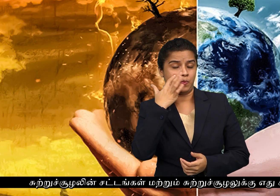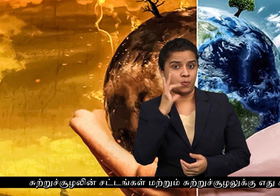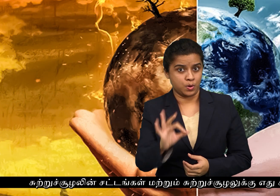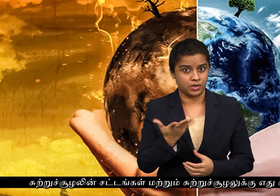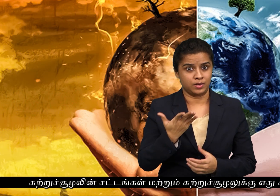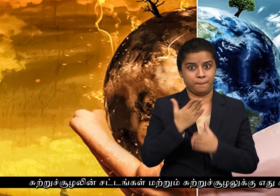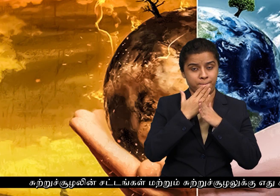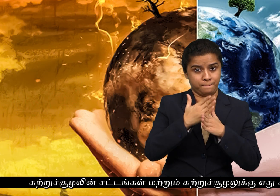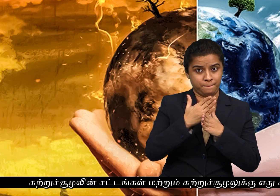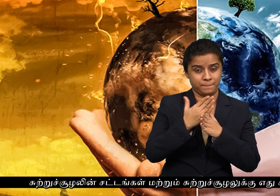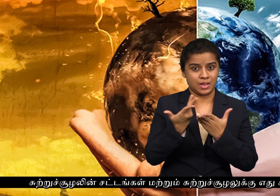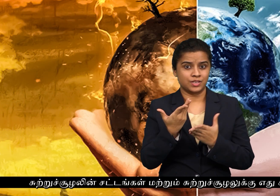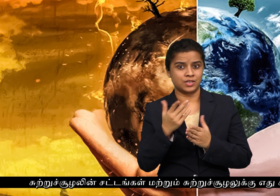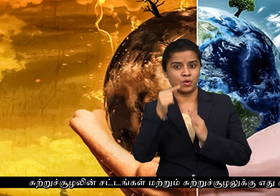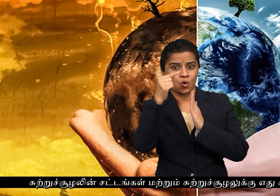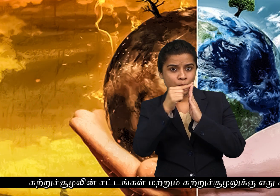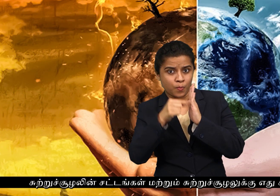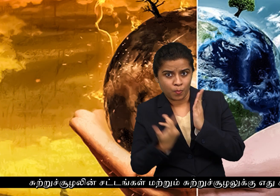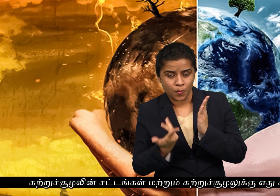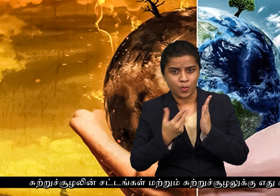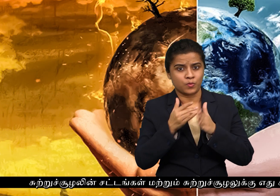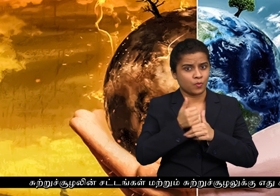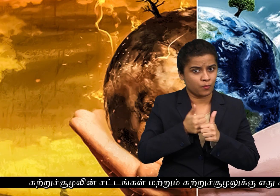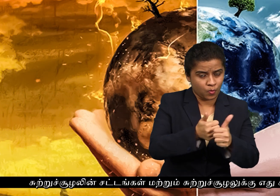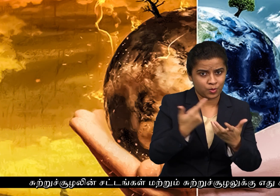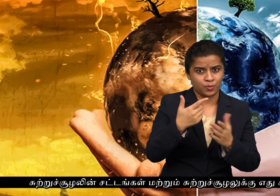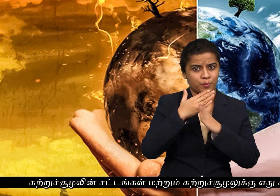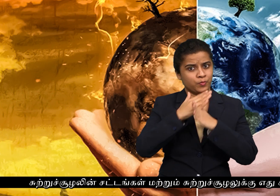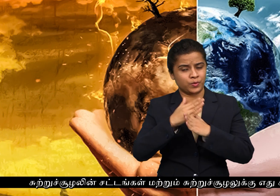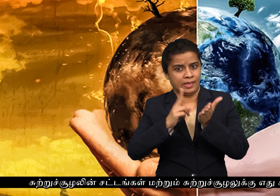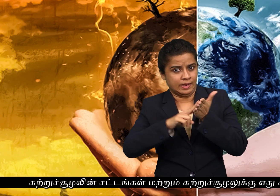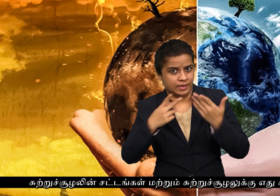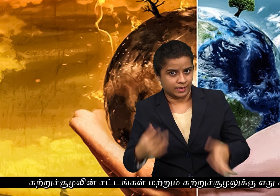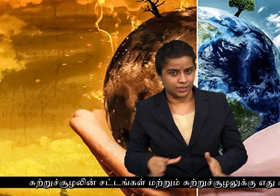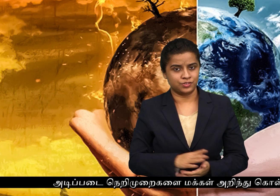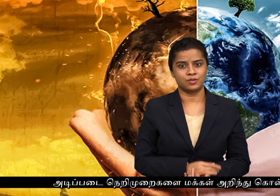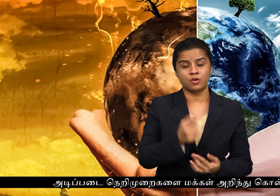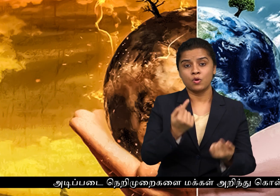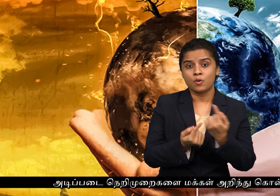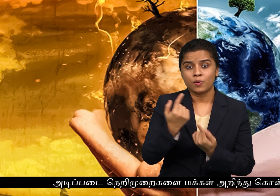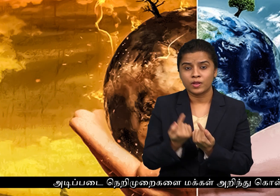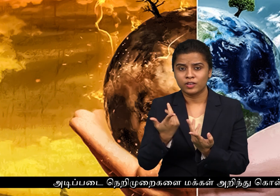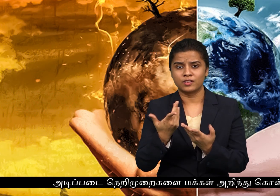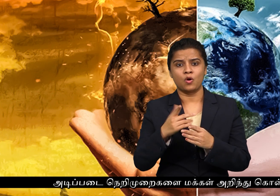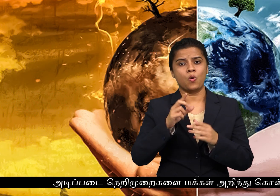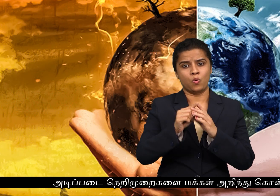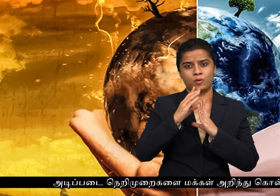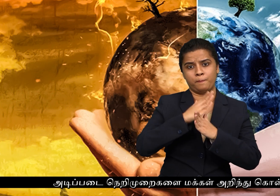சுற்றுச்சூழலின் சட்டங்கள் மற்றும் சுற்றுச்சூழலுக்கு எது சரி எது தவறு என்ற அடிப்படை நெறிமுறைகளை மக்கள் அறிந்து